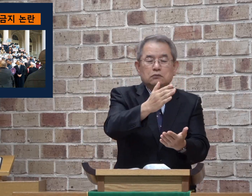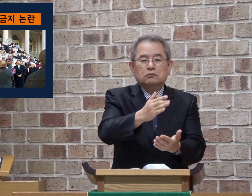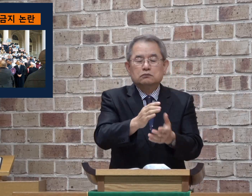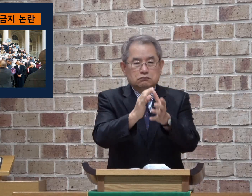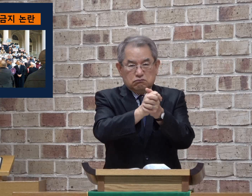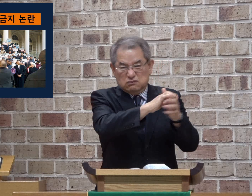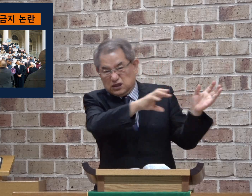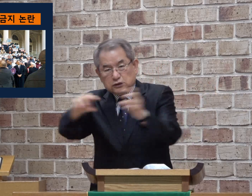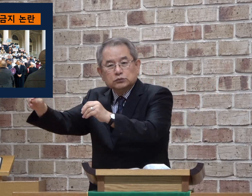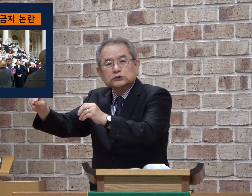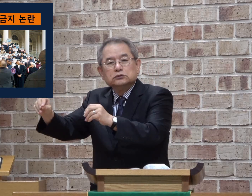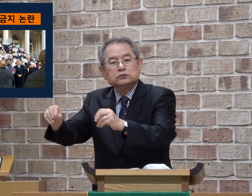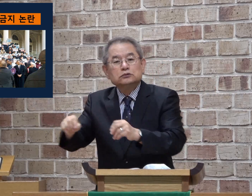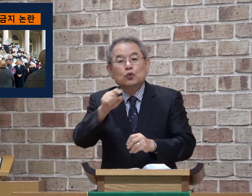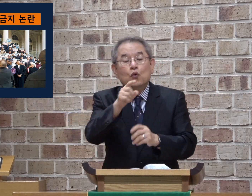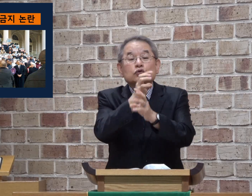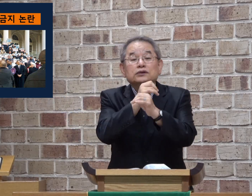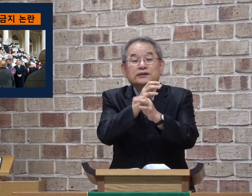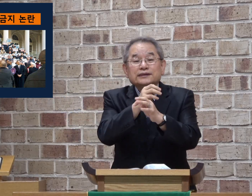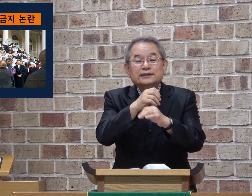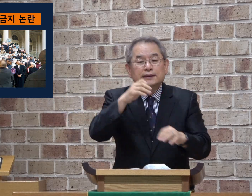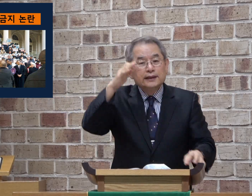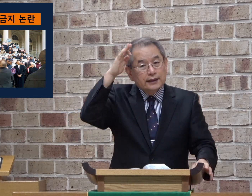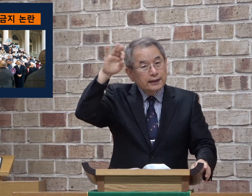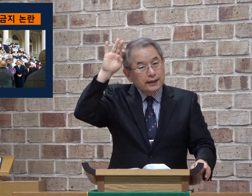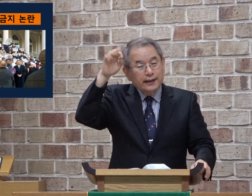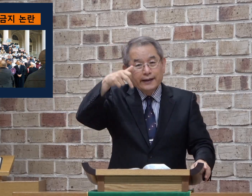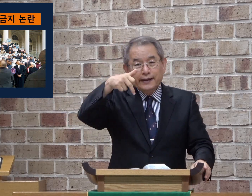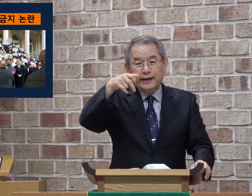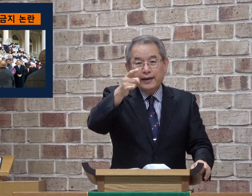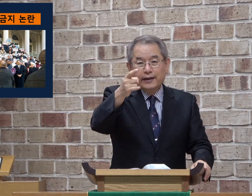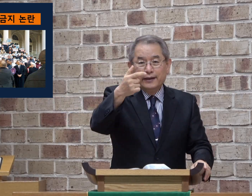예배를 금지시켜야 된다. 그런 논란이 일어나기 시작했습니다.